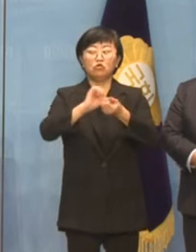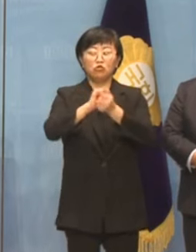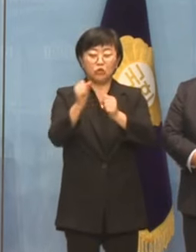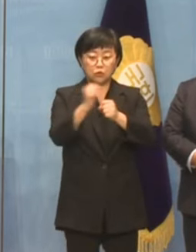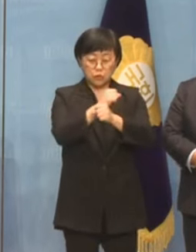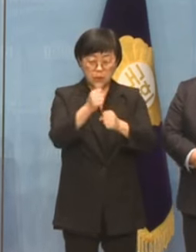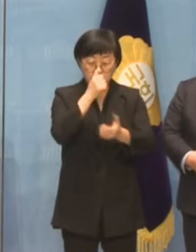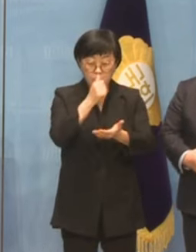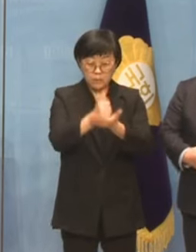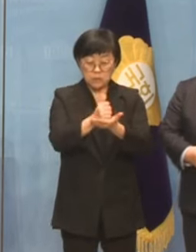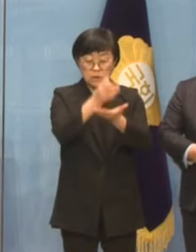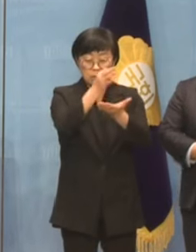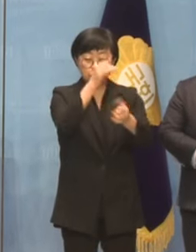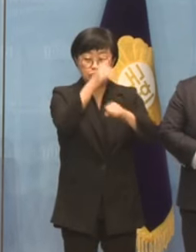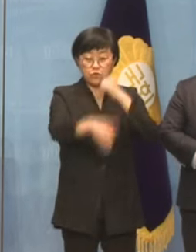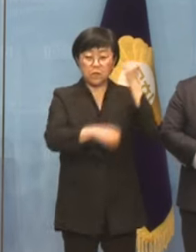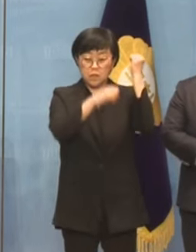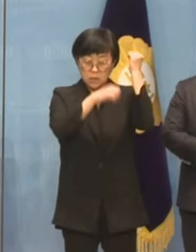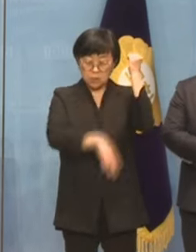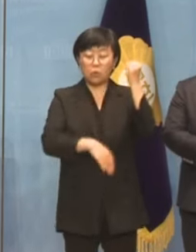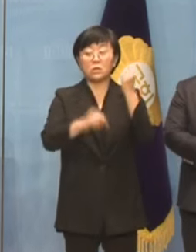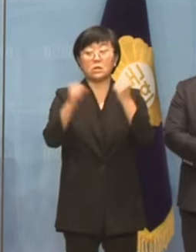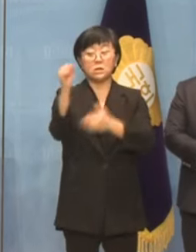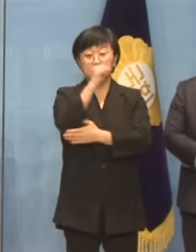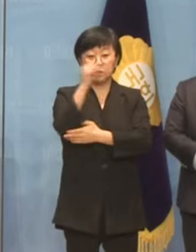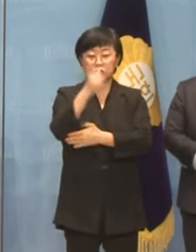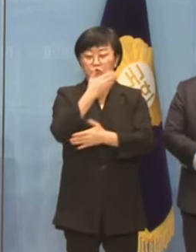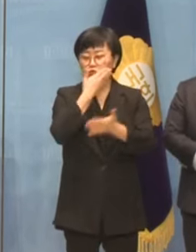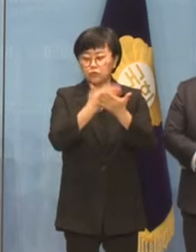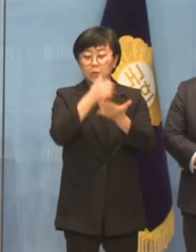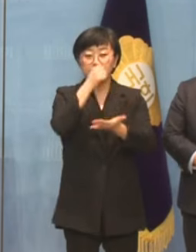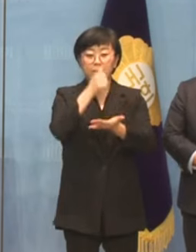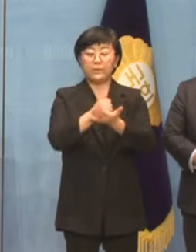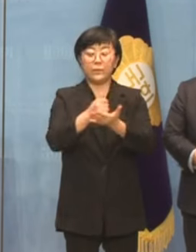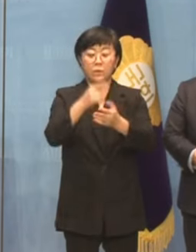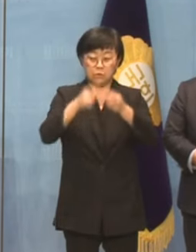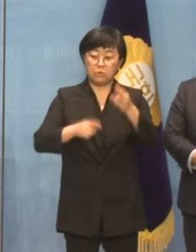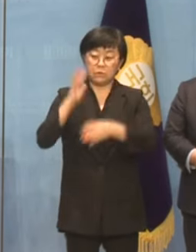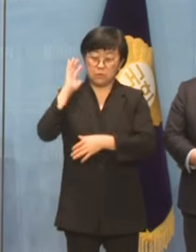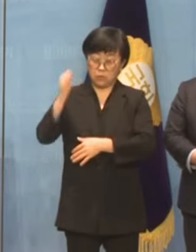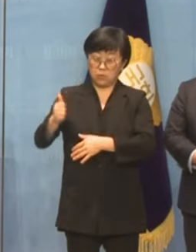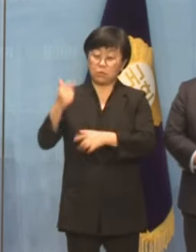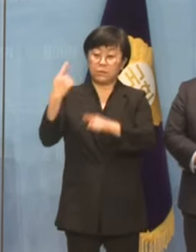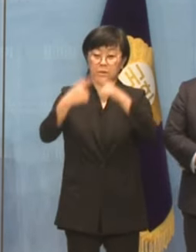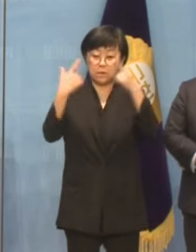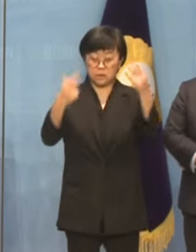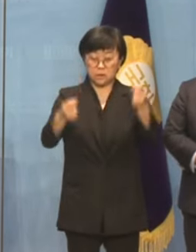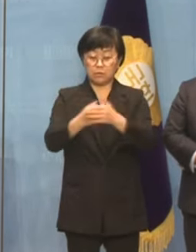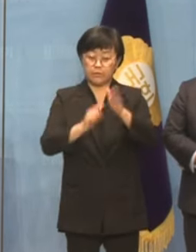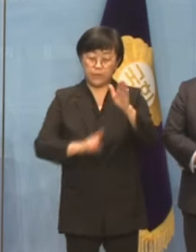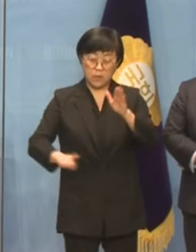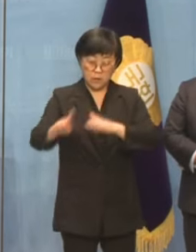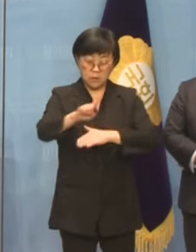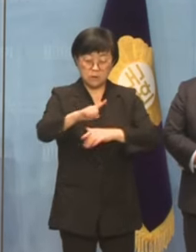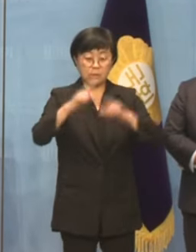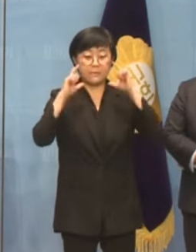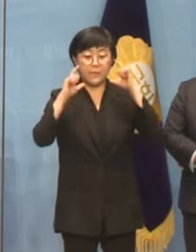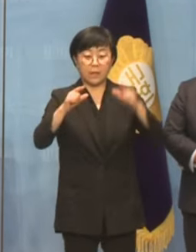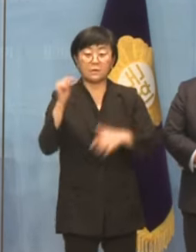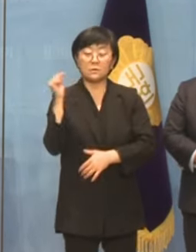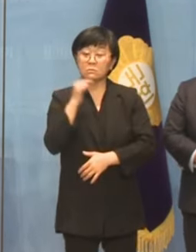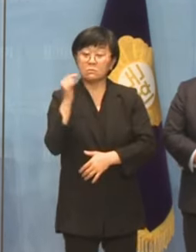범죄는 자본주의의 근간을 흔드는 중대 범죄이고 윤석열 대통령도 나서서 엄단을